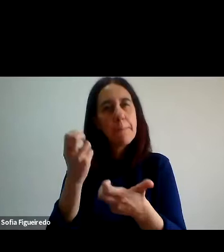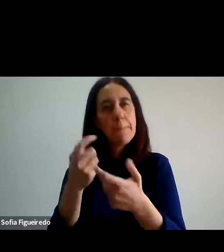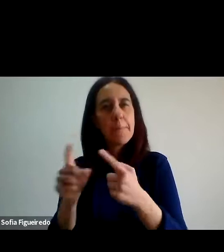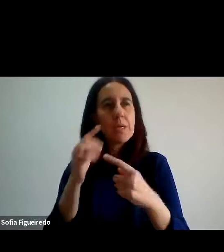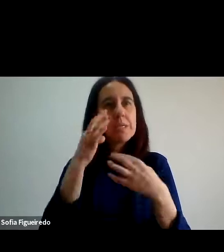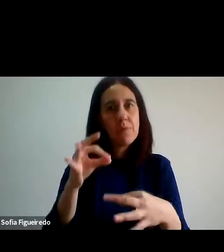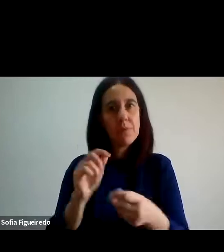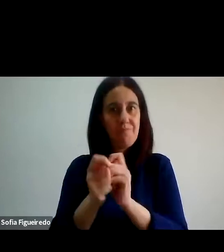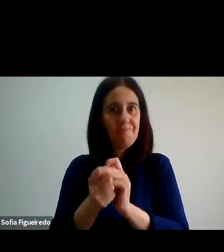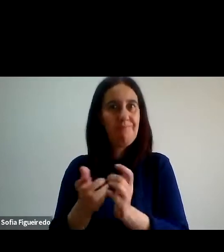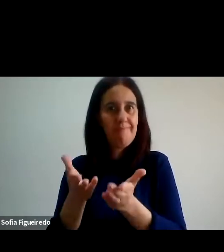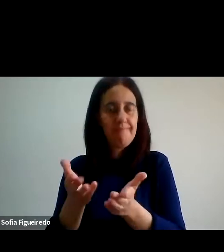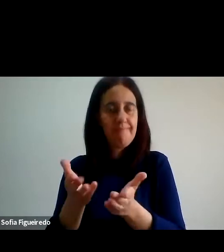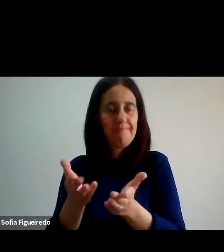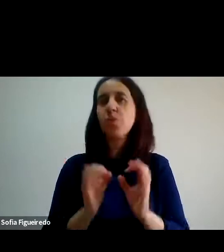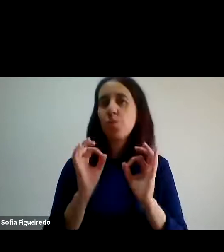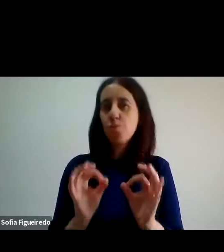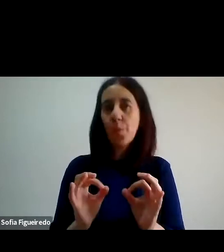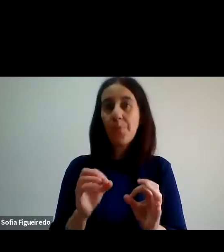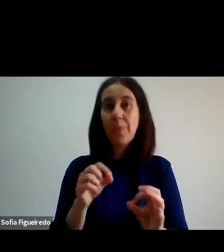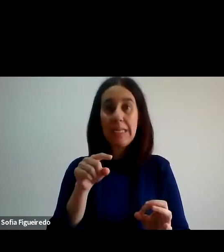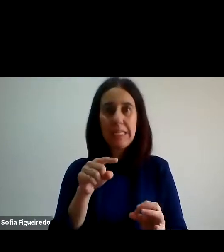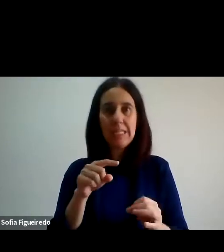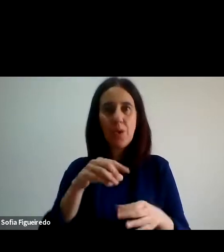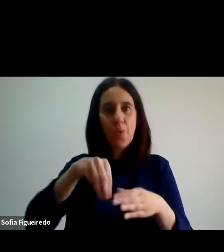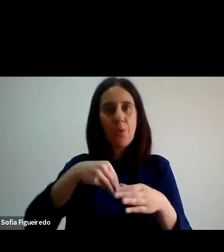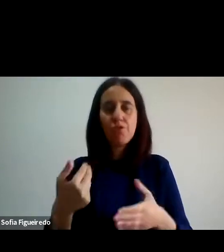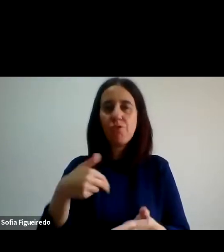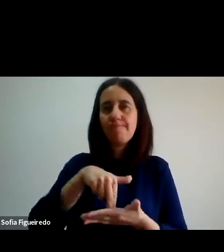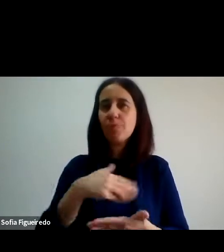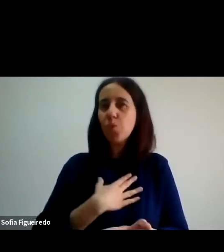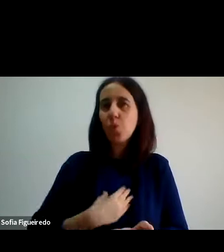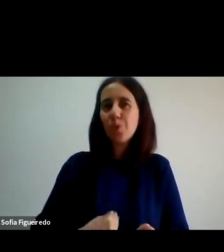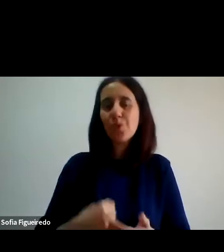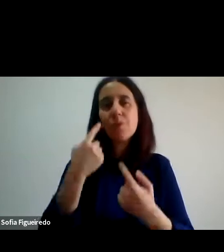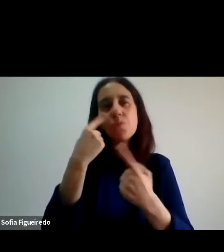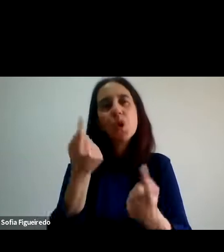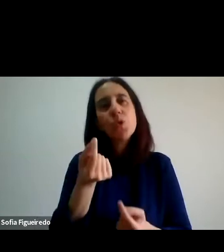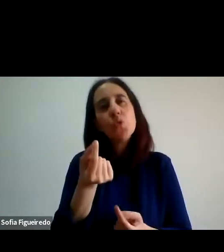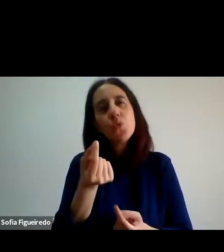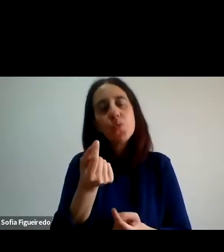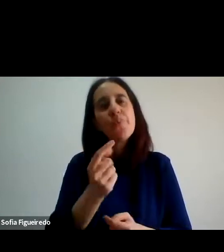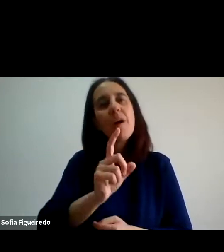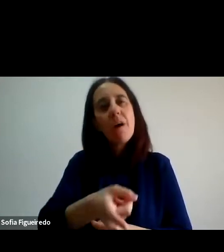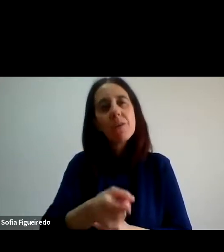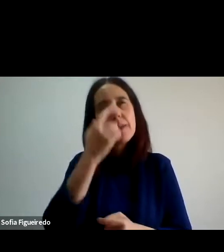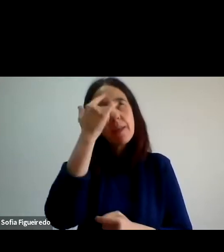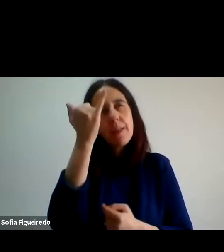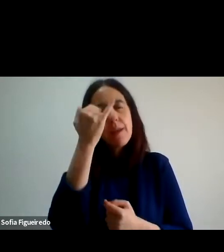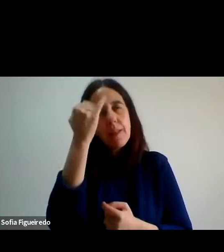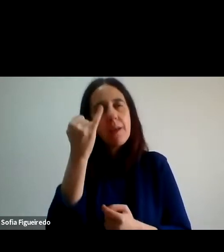simplificação. E dito isto, é nesse contexto que estou aqui com muito gosto para mostrar um bocadinho do que é que são algumas ideias,